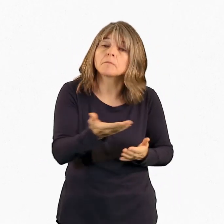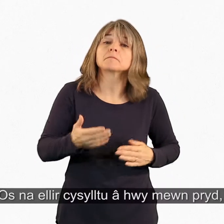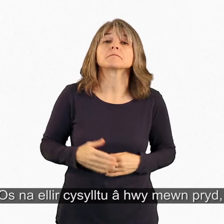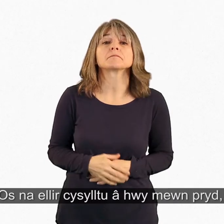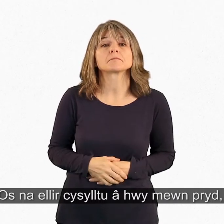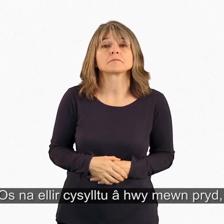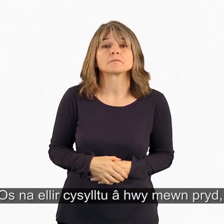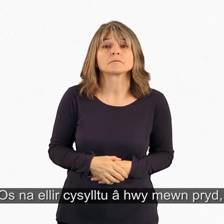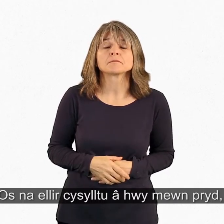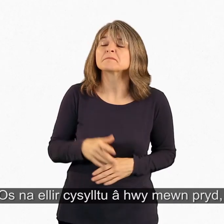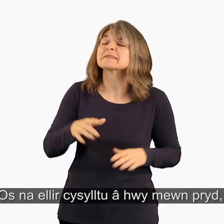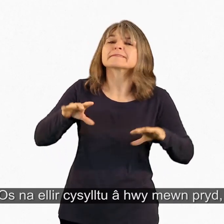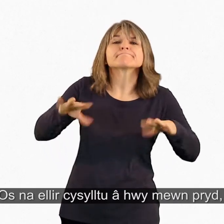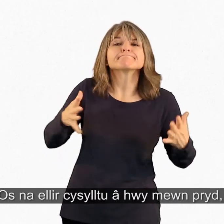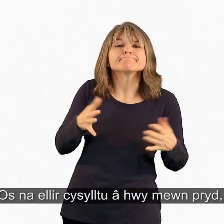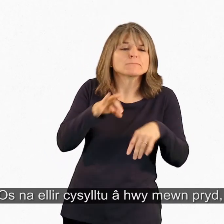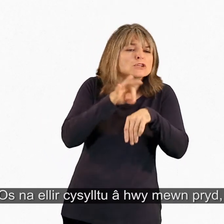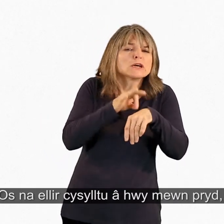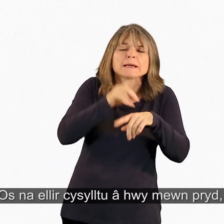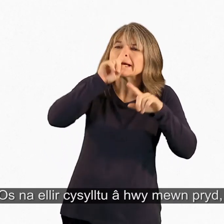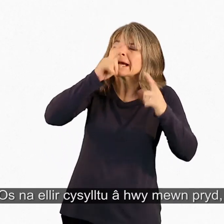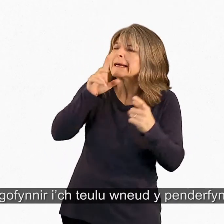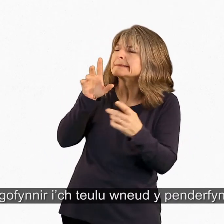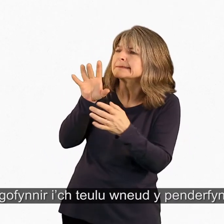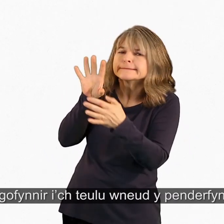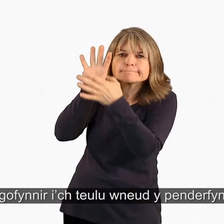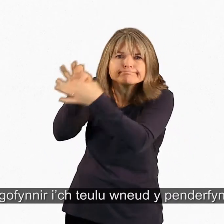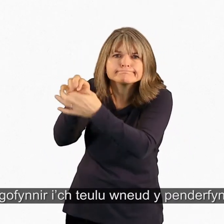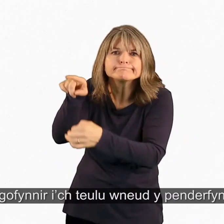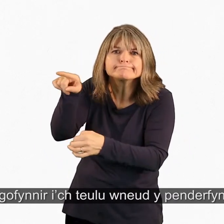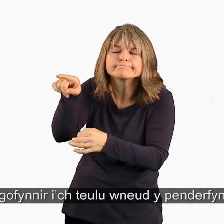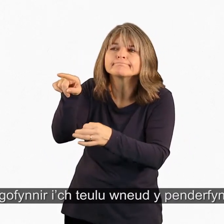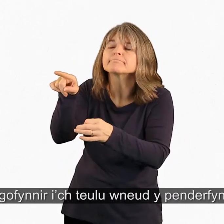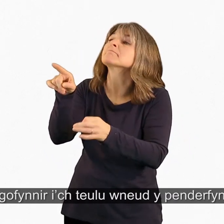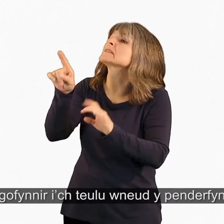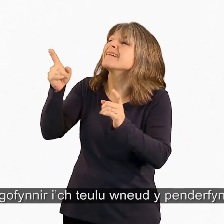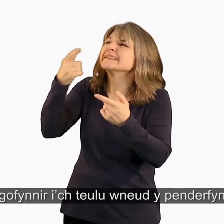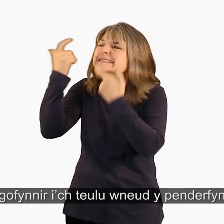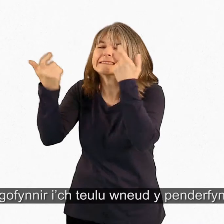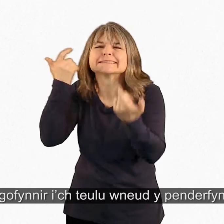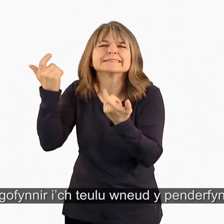Os na elly'r cysylltiau hwy mewn pryd, yna gofynu'r eich teulu wneud y penderfyniad.